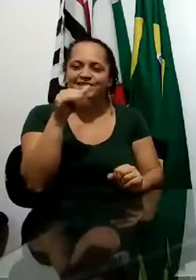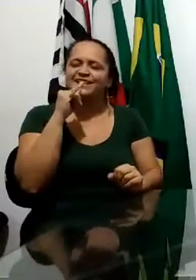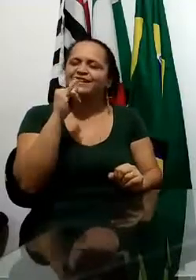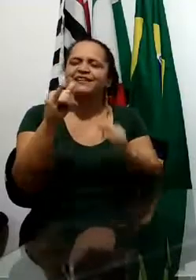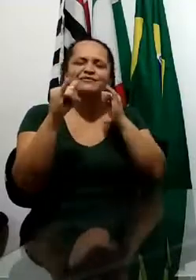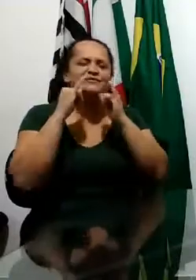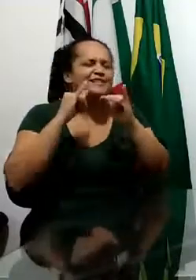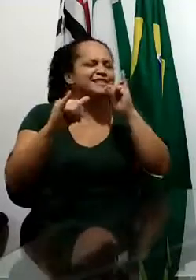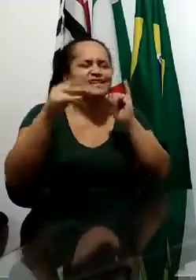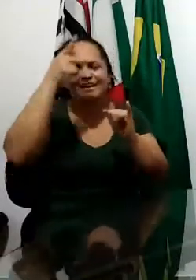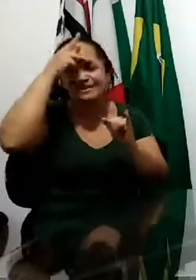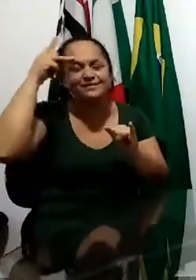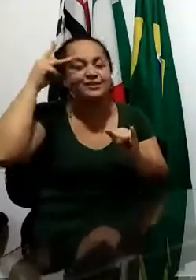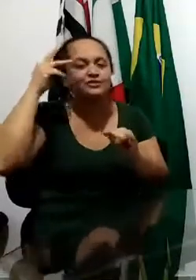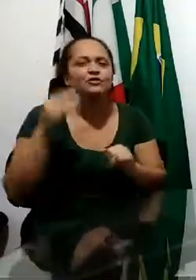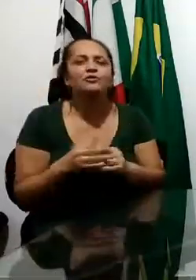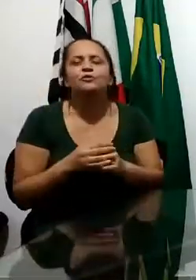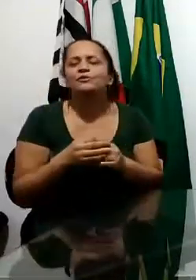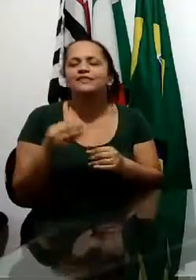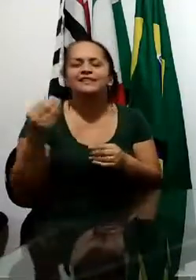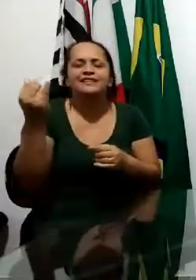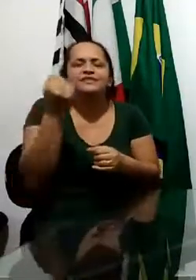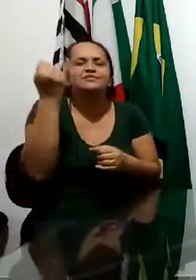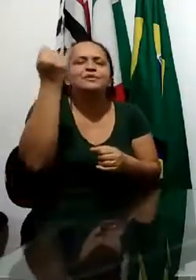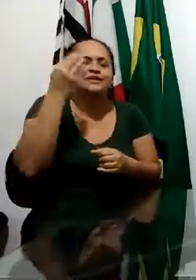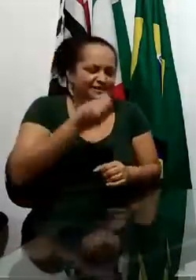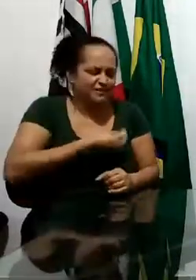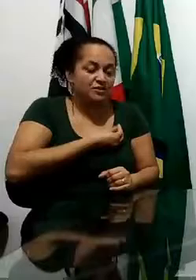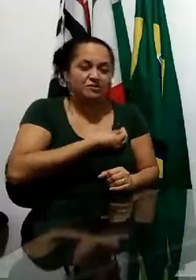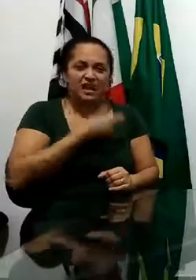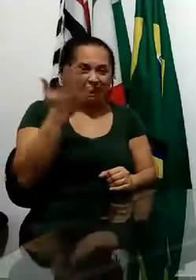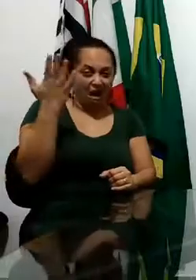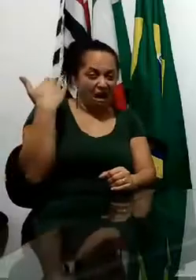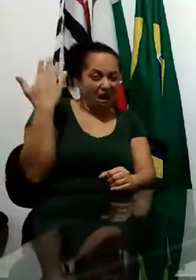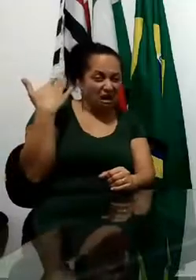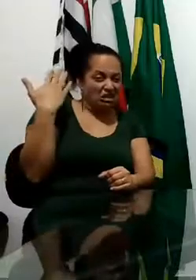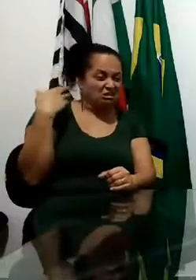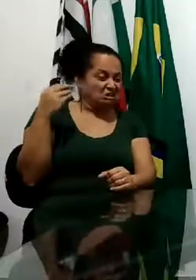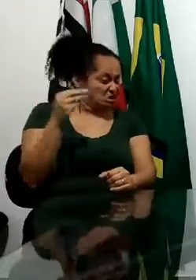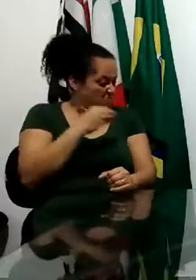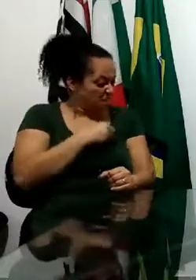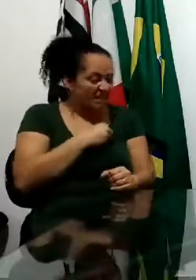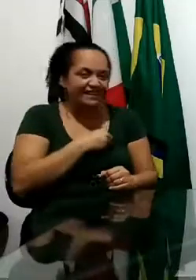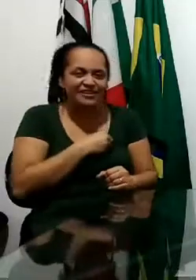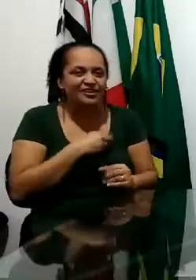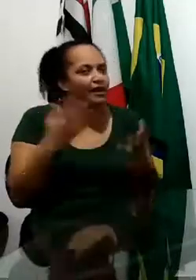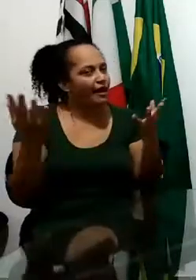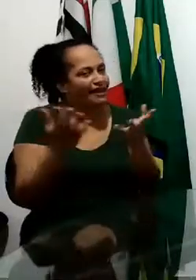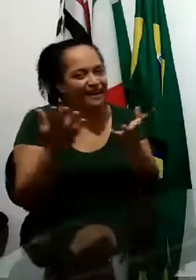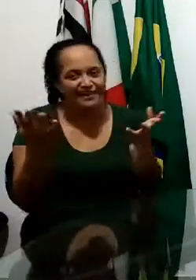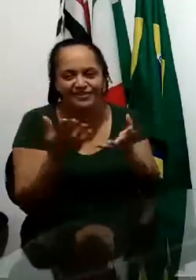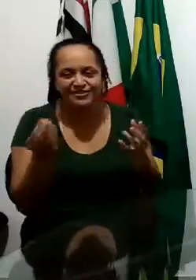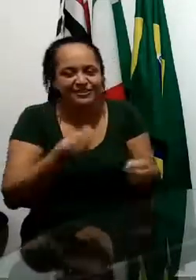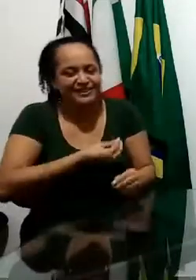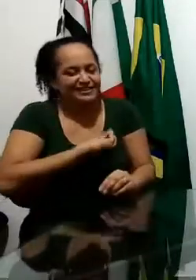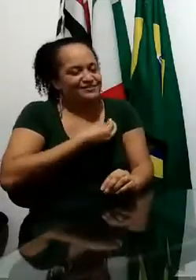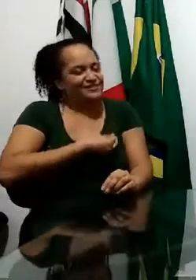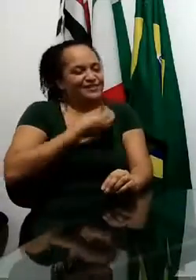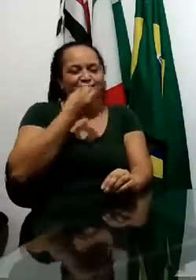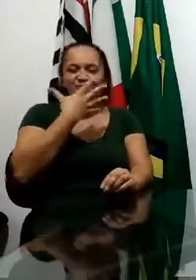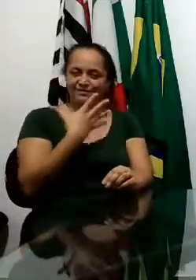evangelho, contando o teu testemunho de vida, quem você era antes de Cristo e o que você se tornou depois